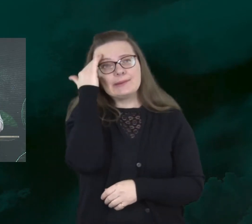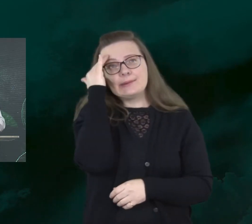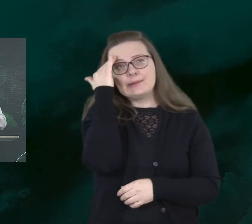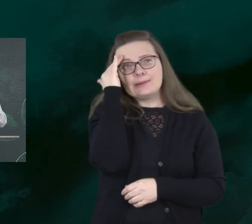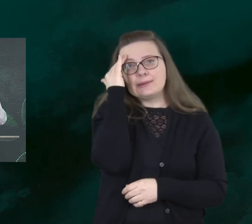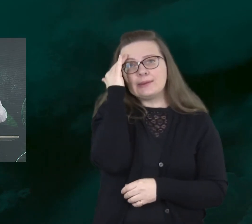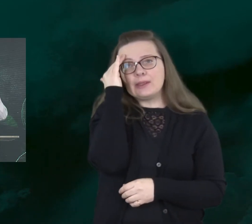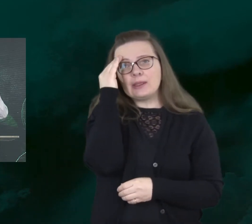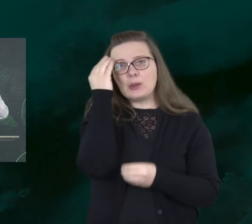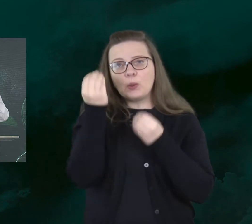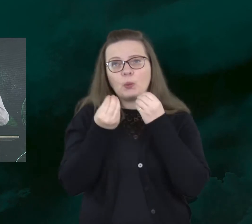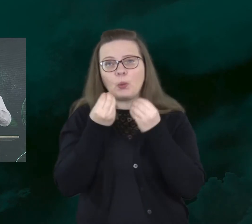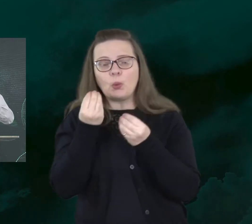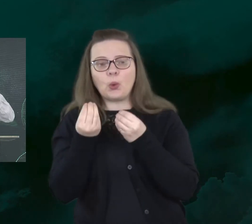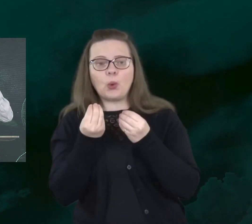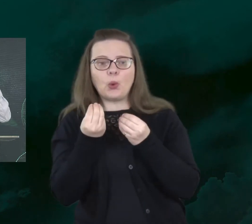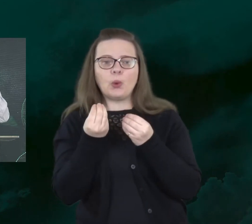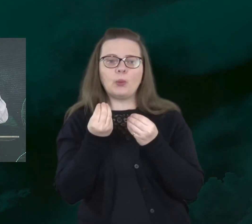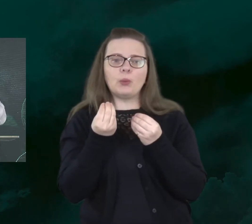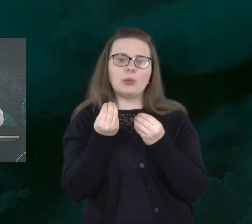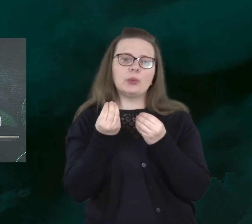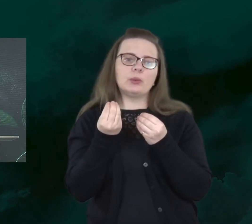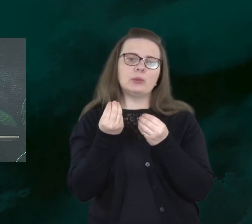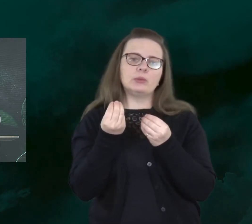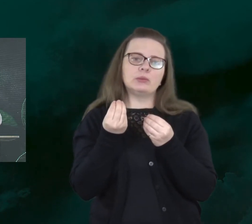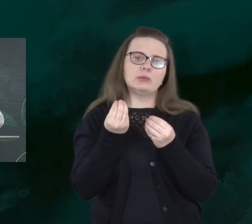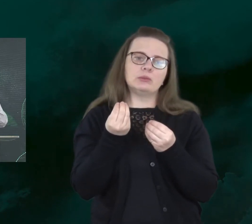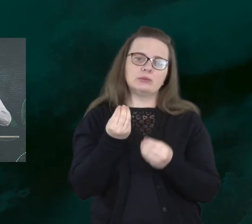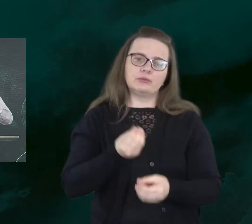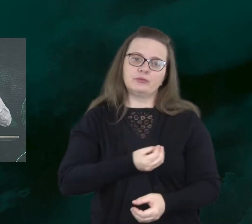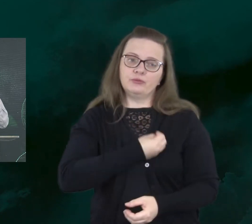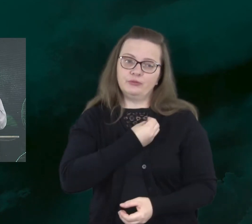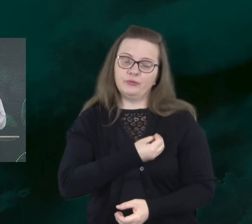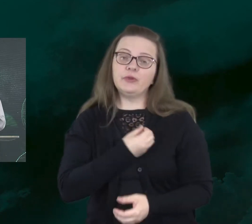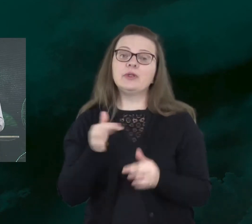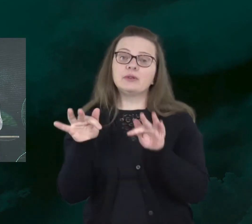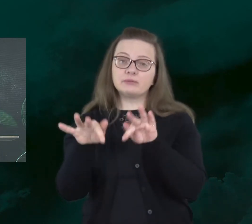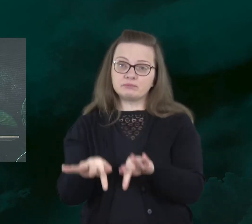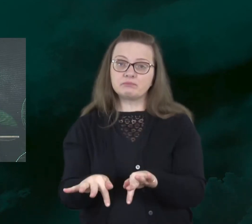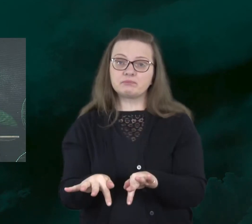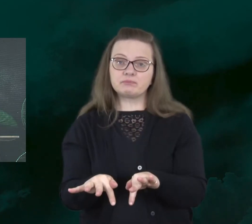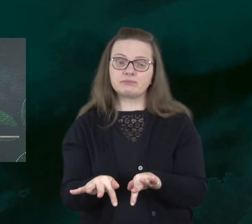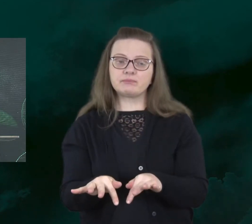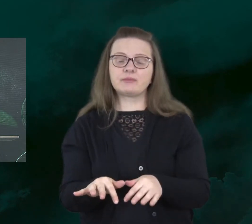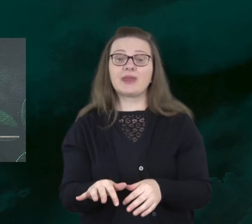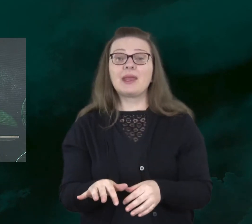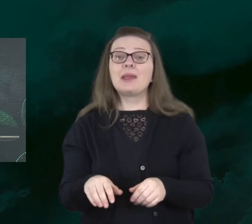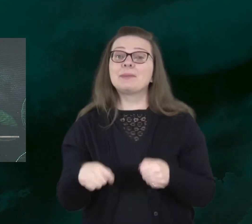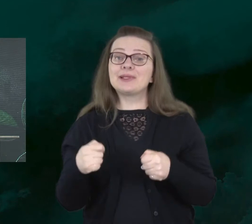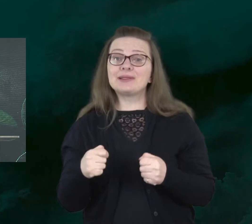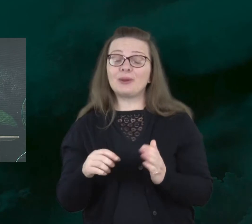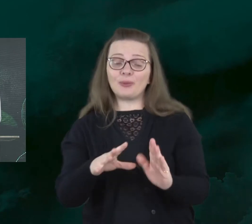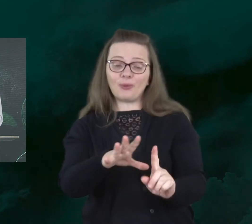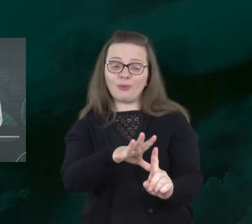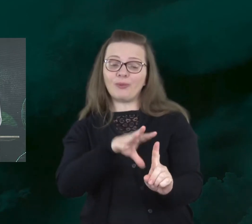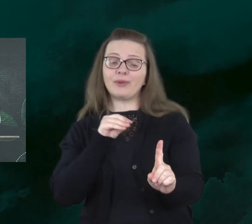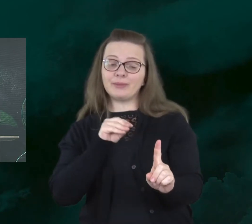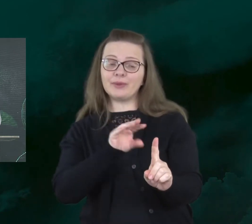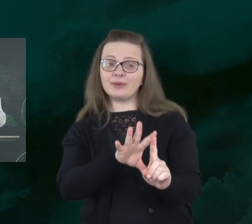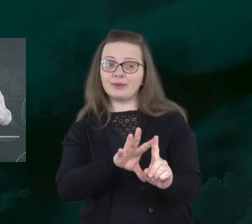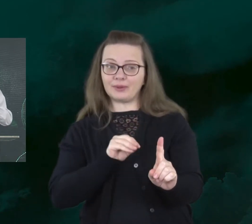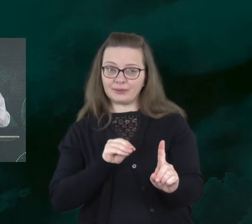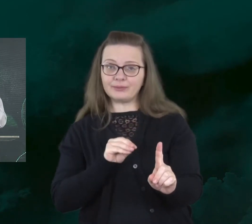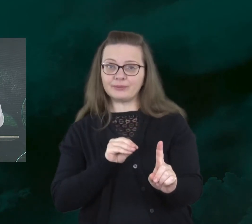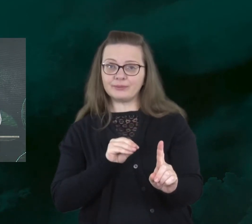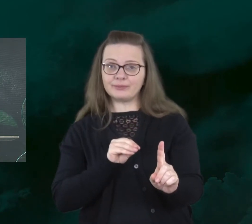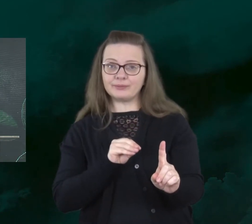vida, imitai a fé que tiveram. Para você imitar,